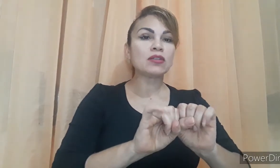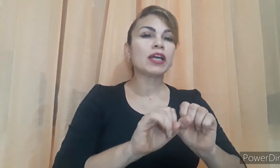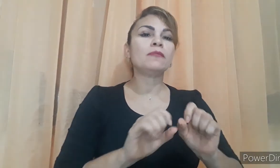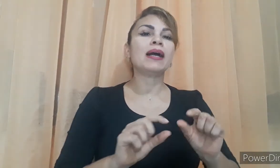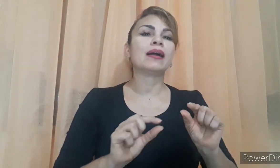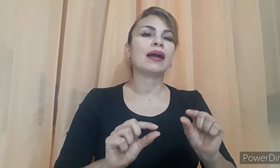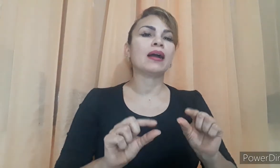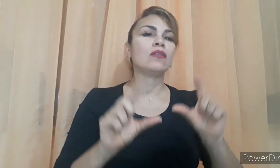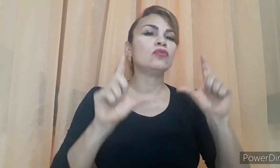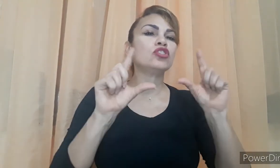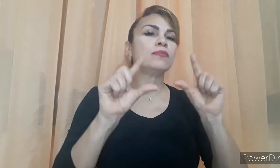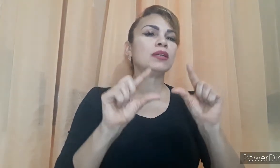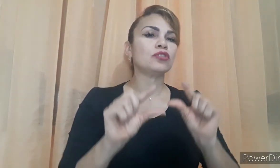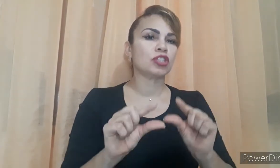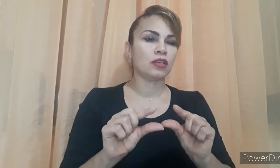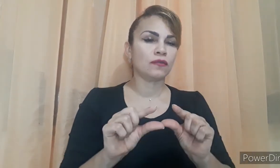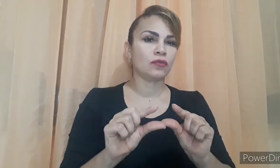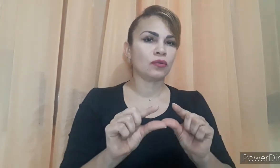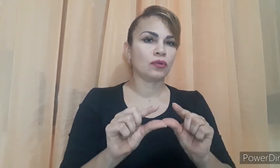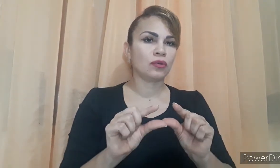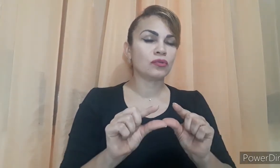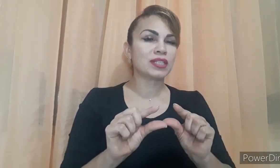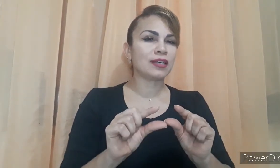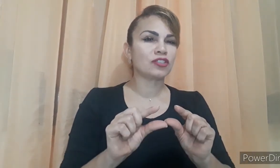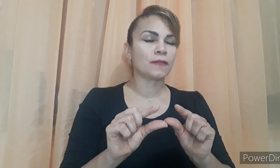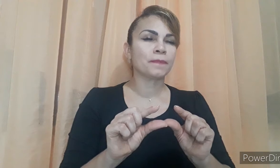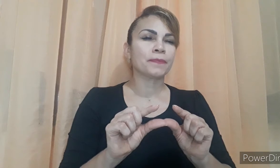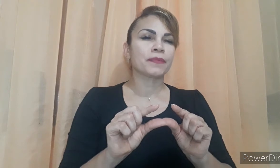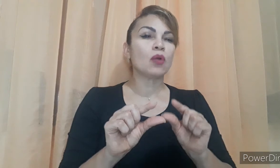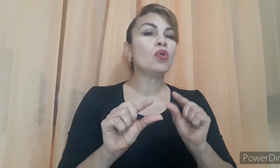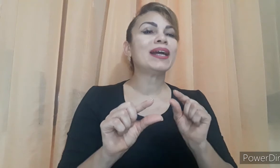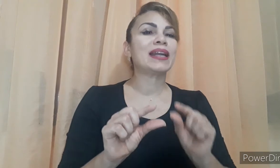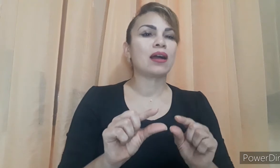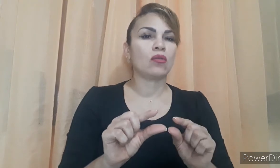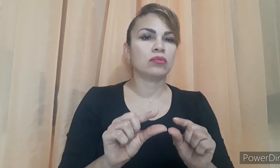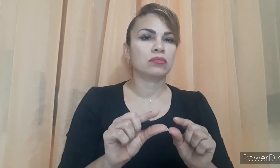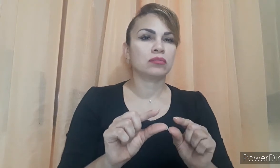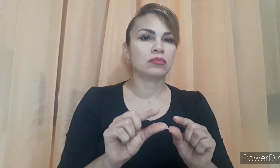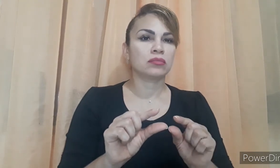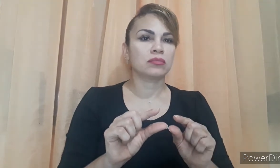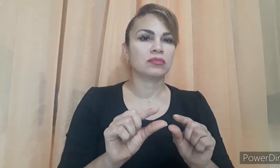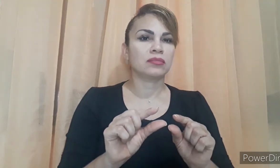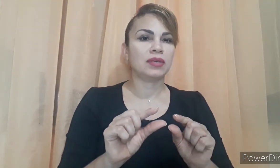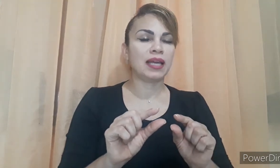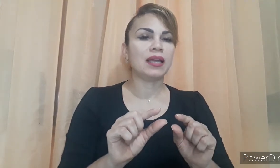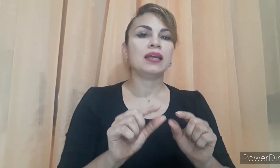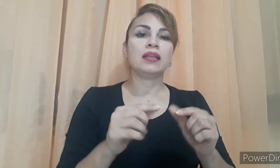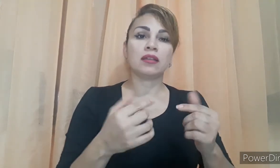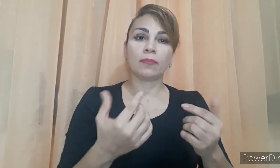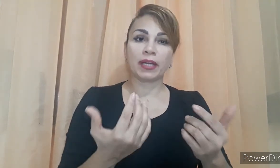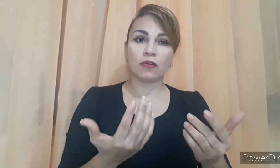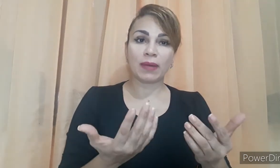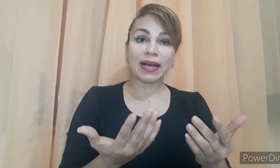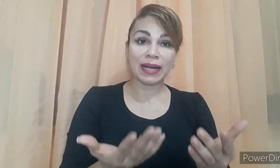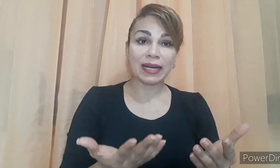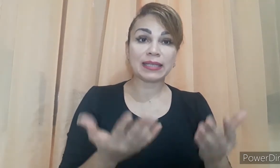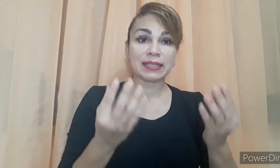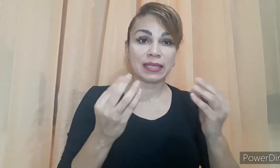quero marcar o diminutivo, ou seja, o grau, né? Então, para eu marcar esse grau